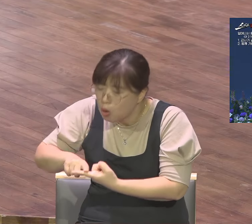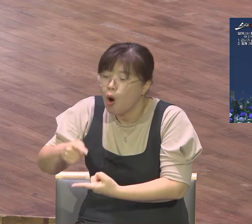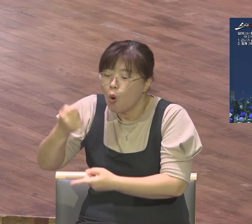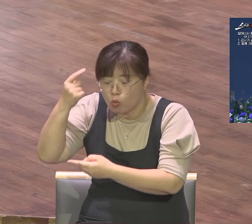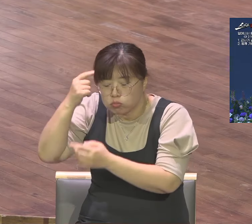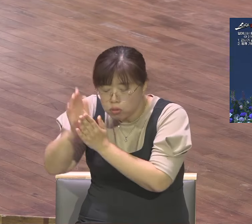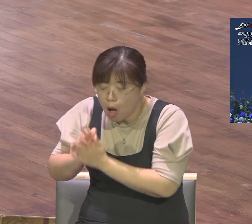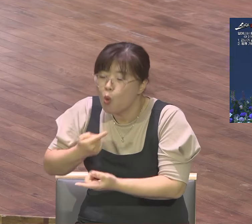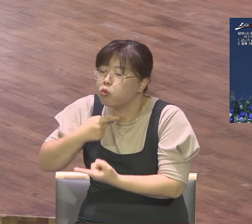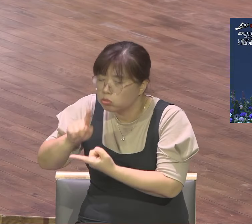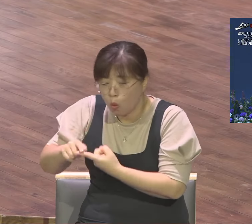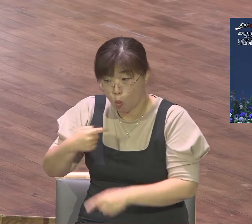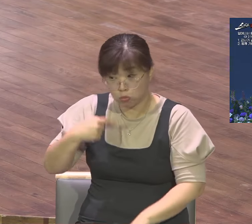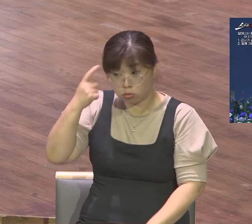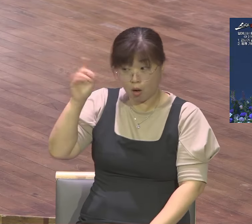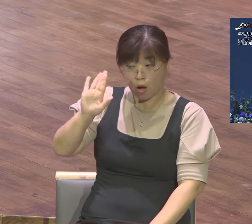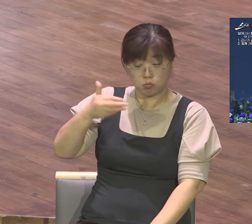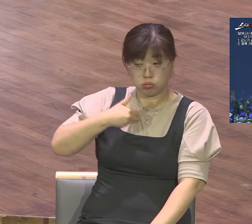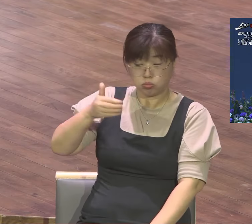사실은 내 체질이 전혀 안 맞는 거예요.